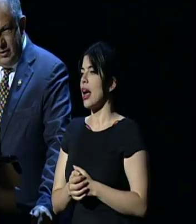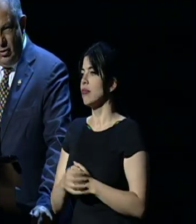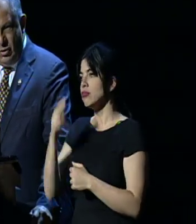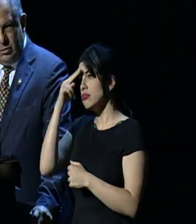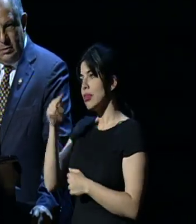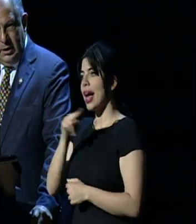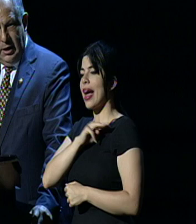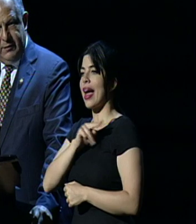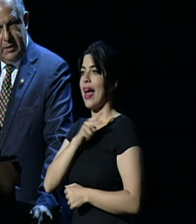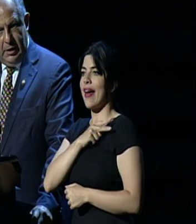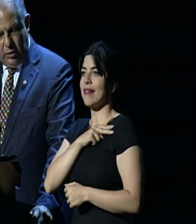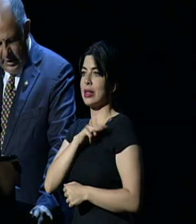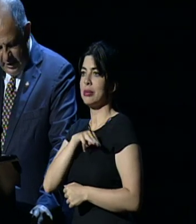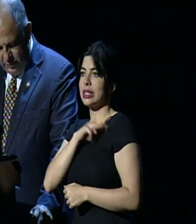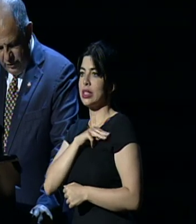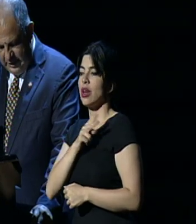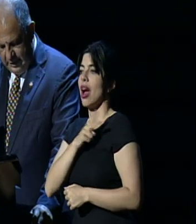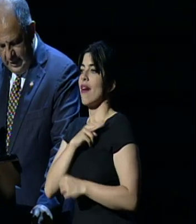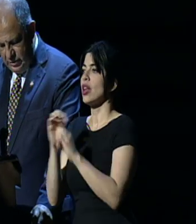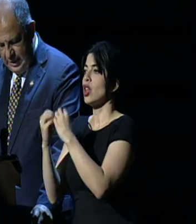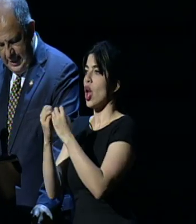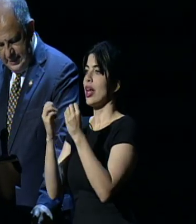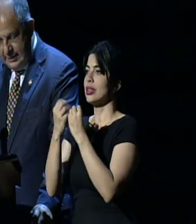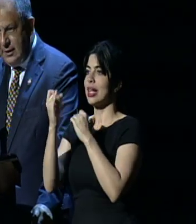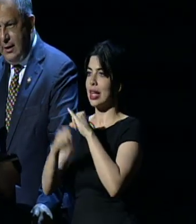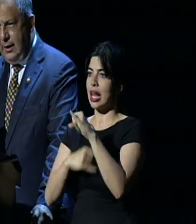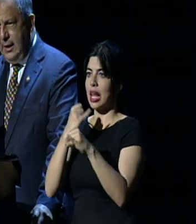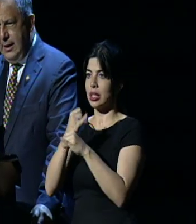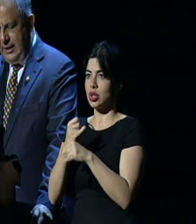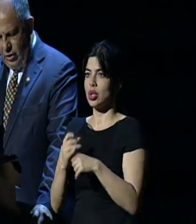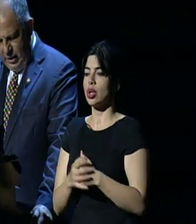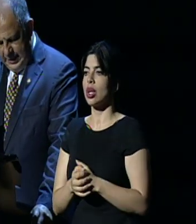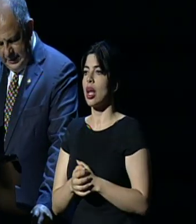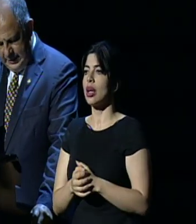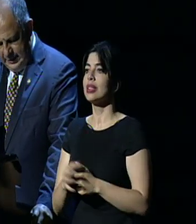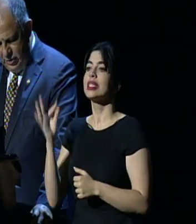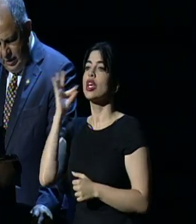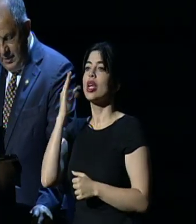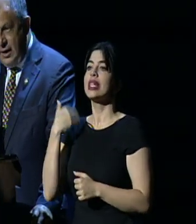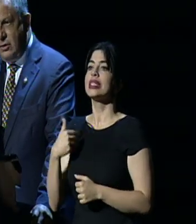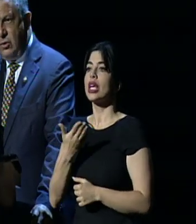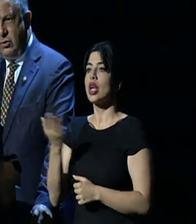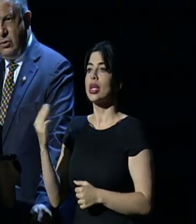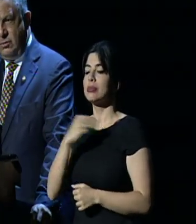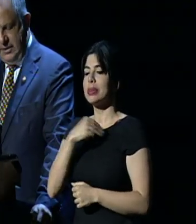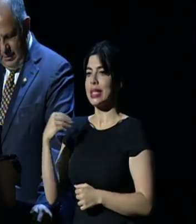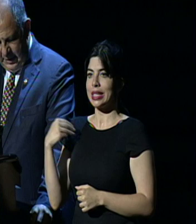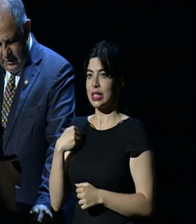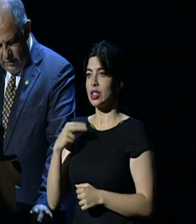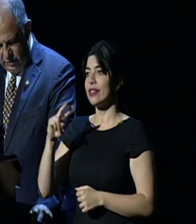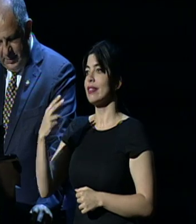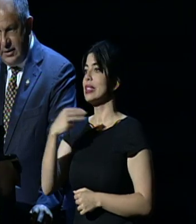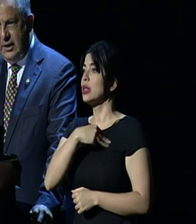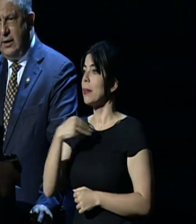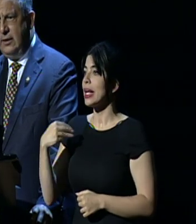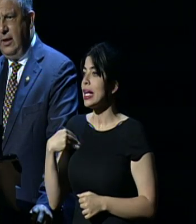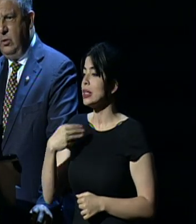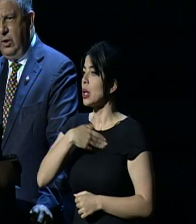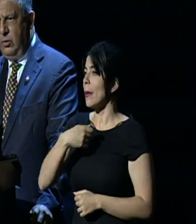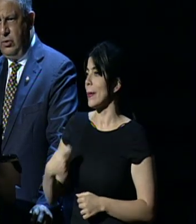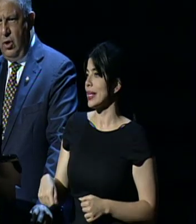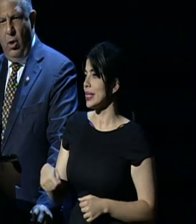jefes de misión, jefes de organismos internacionales, señoras y señores ministros, viceministros,